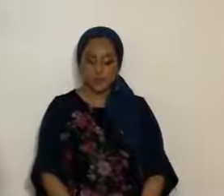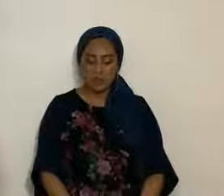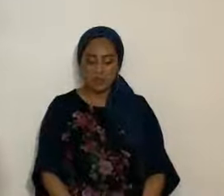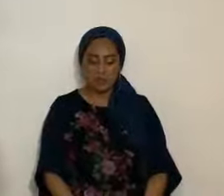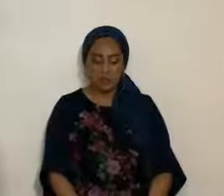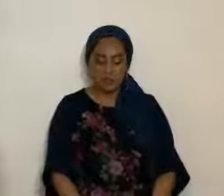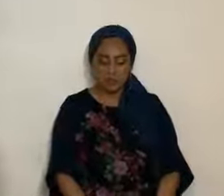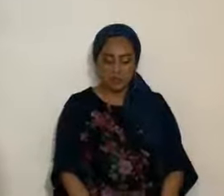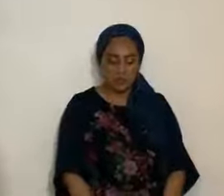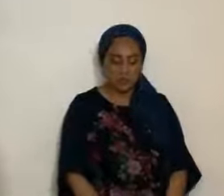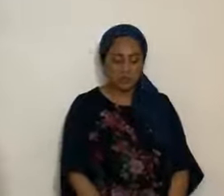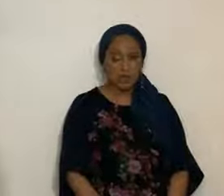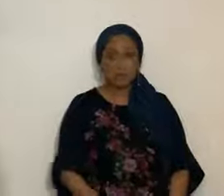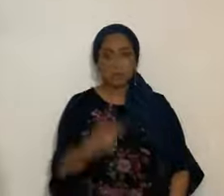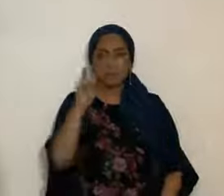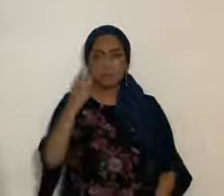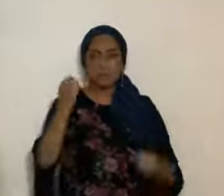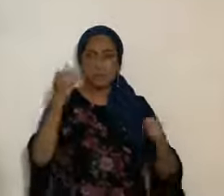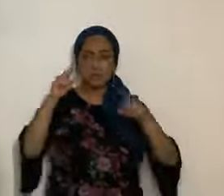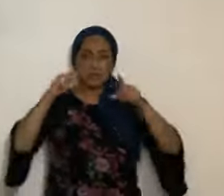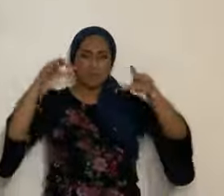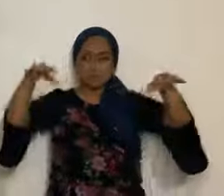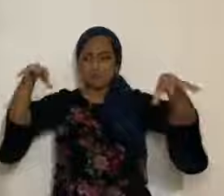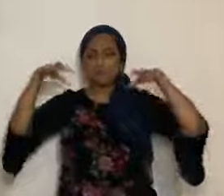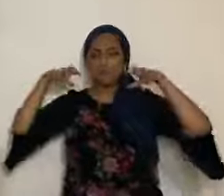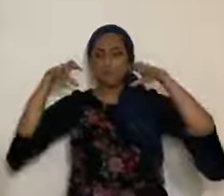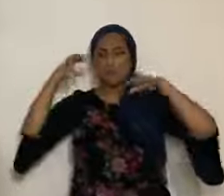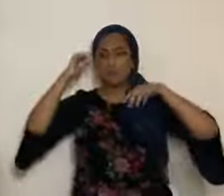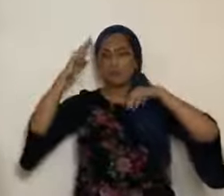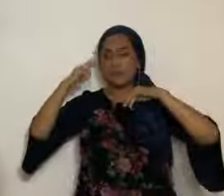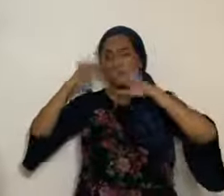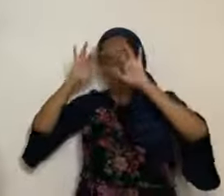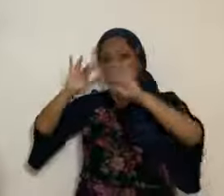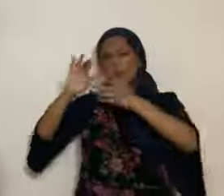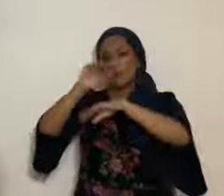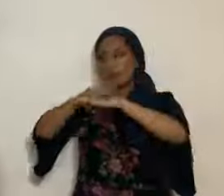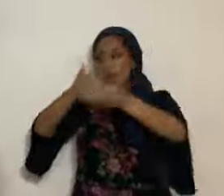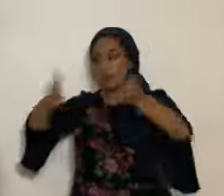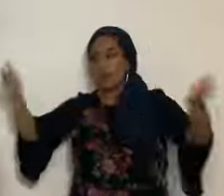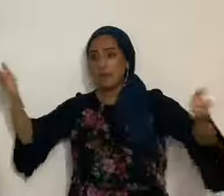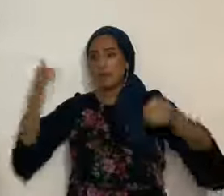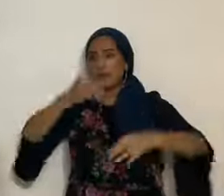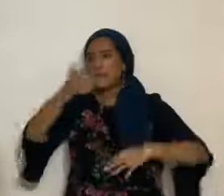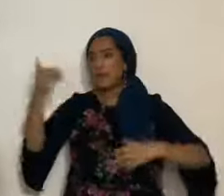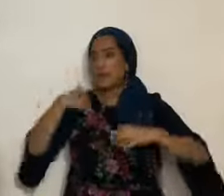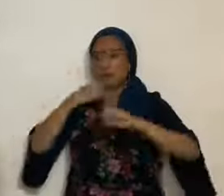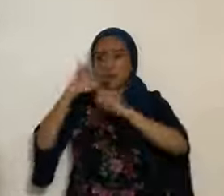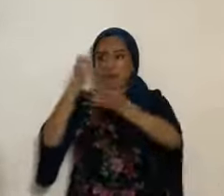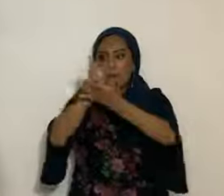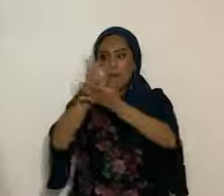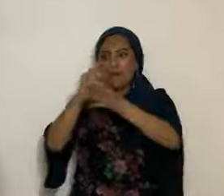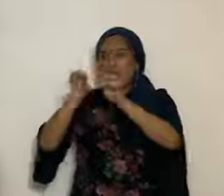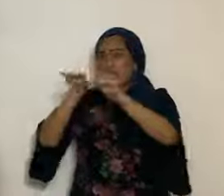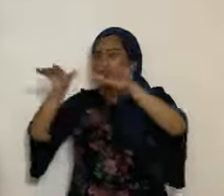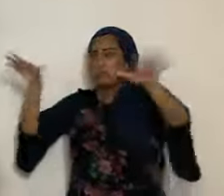y al ver las multitudes, tuvo compasión de ellas, porque estaban desamparadas y dispersas como ovejas que no tienen